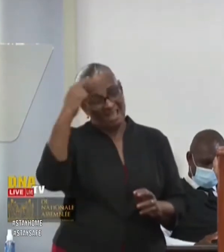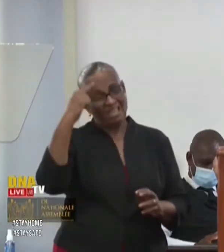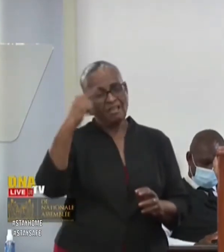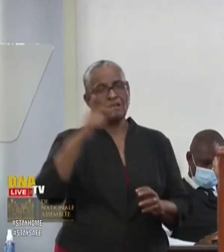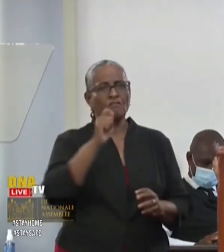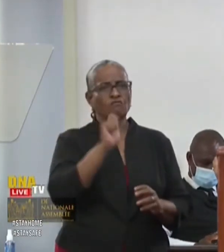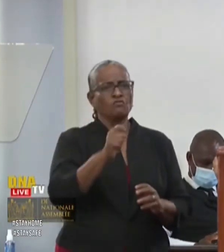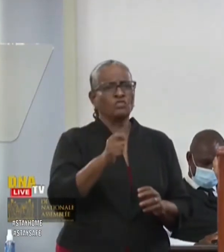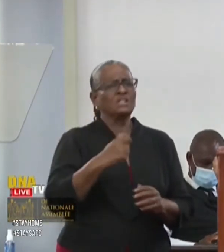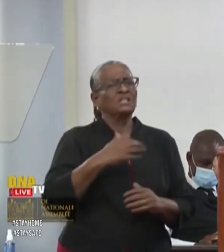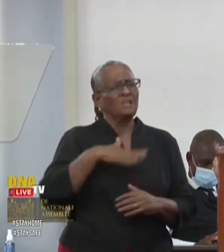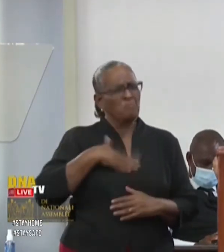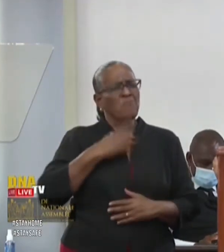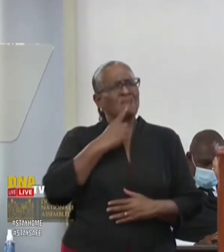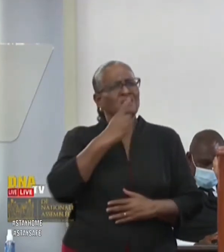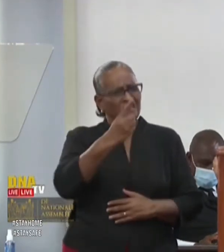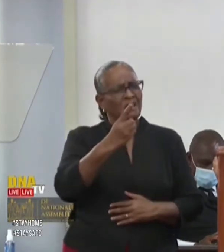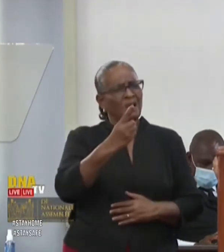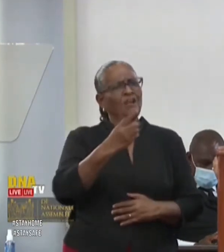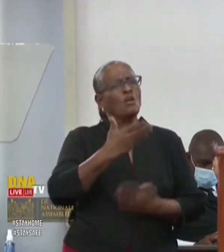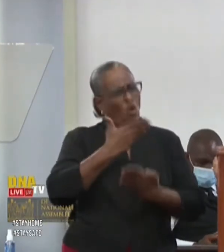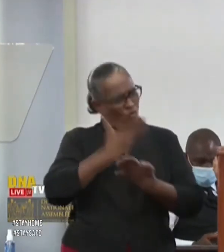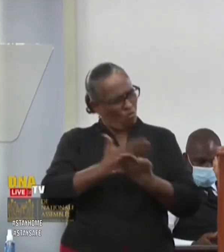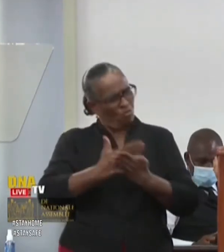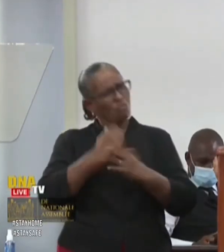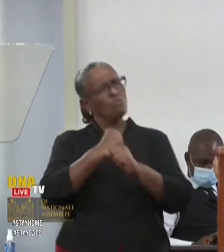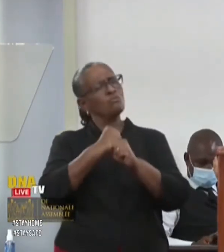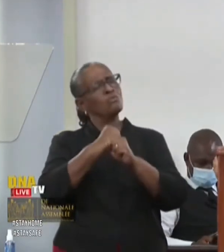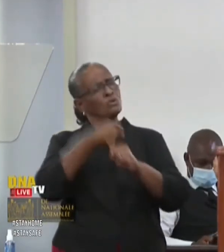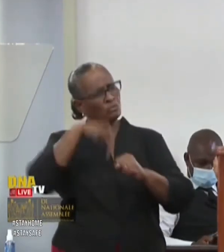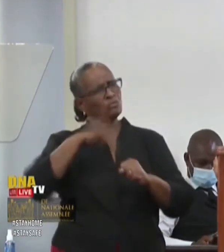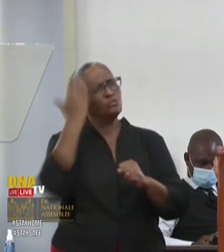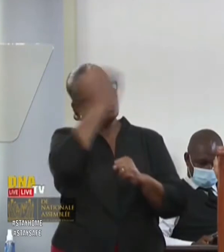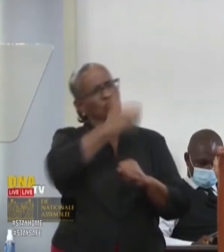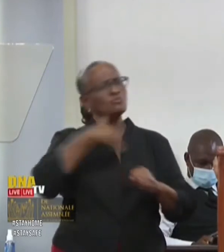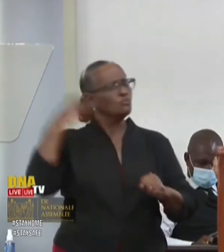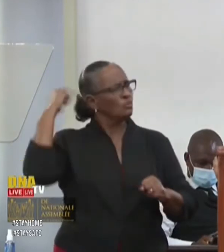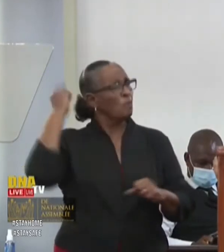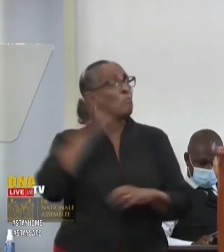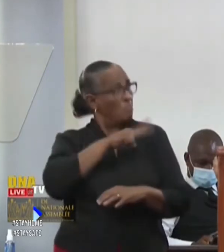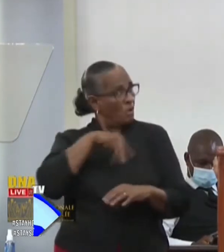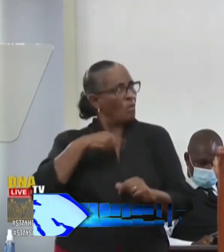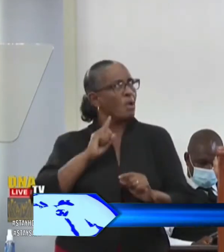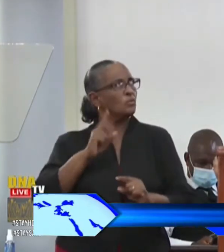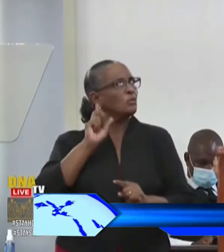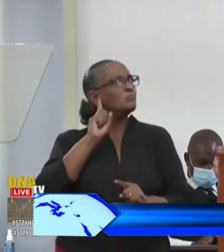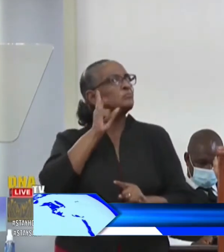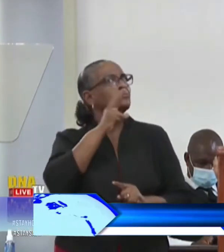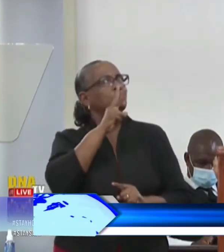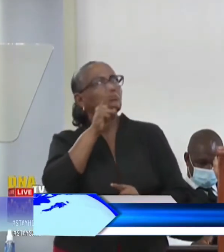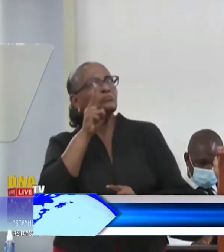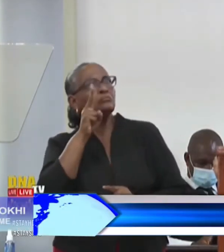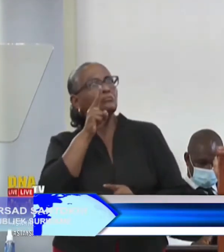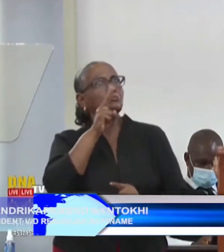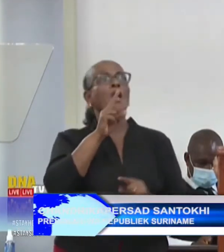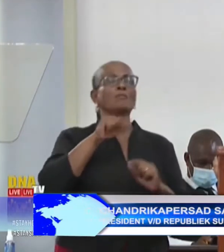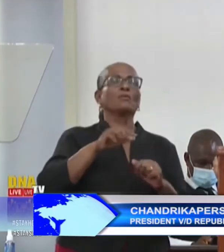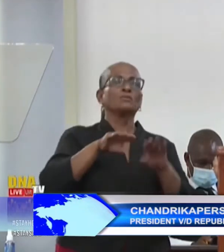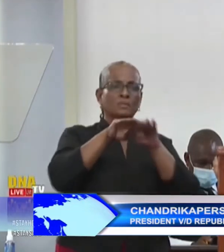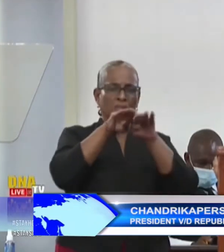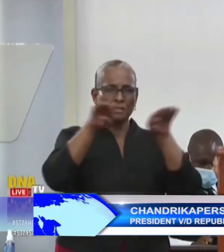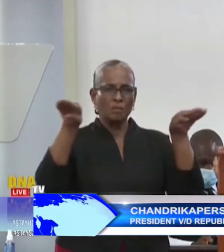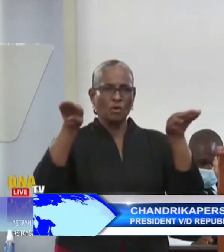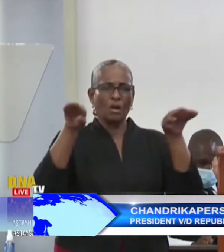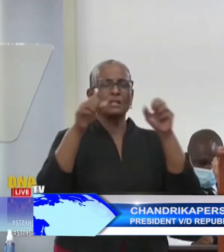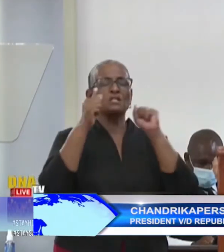voorzitter, dat ik mag aangeven dat wij een goede job doen in Suriname, maar wij moeten alert blijven en ons